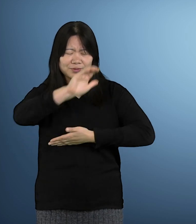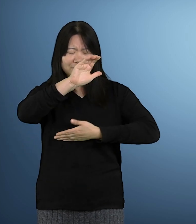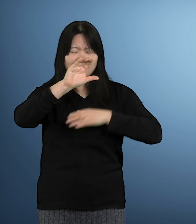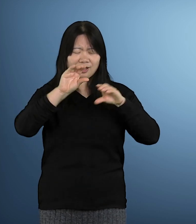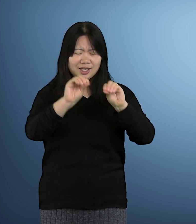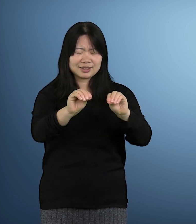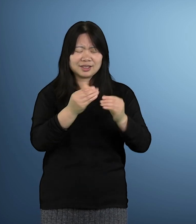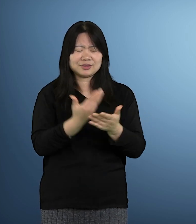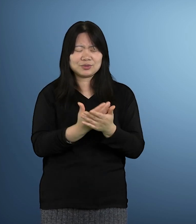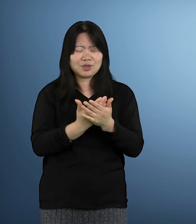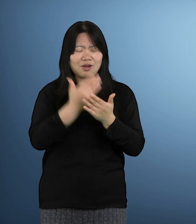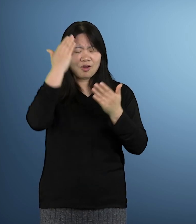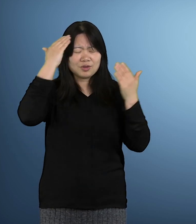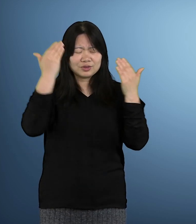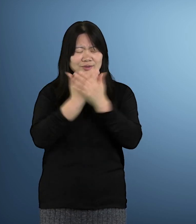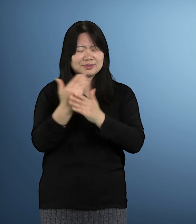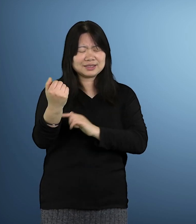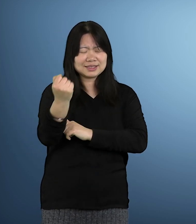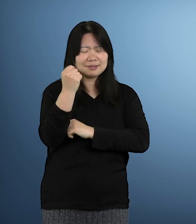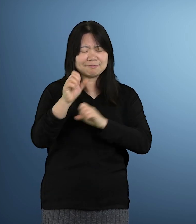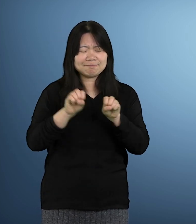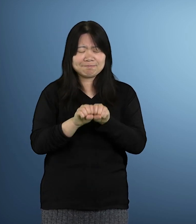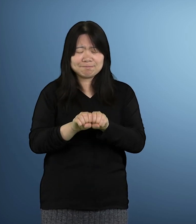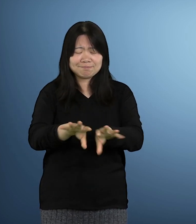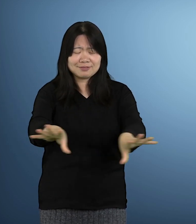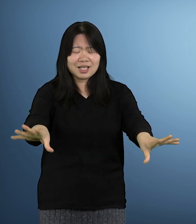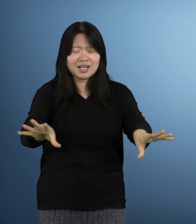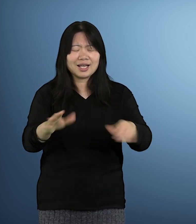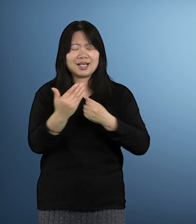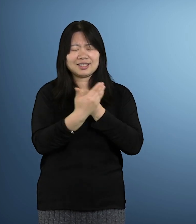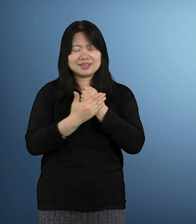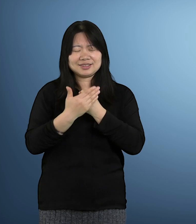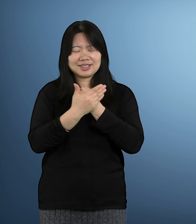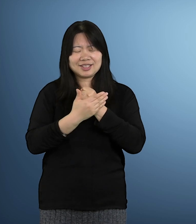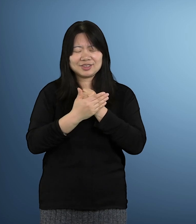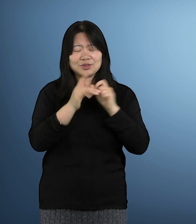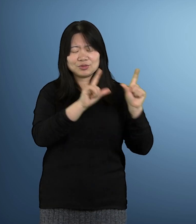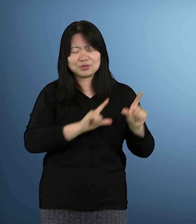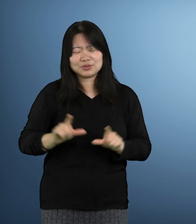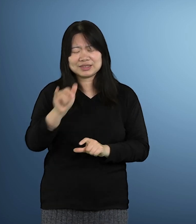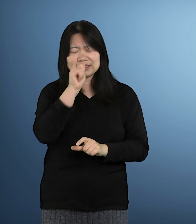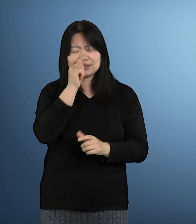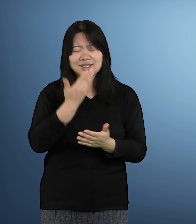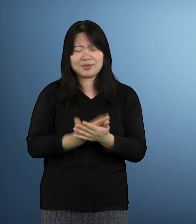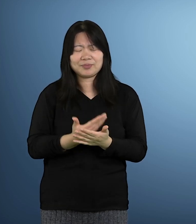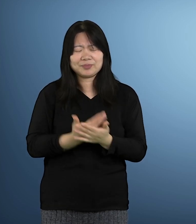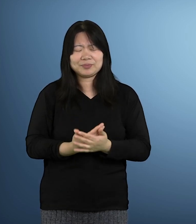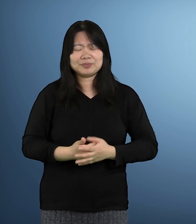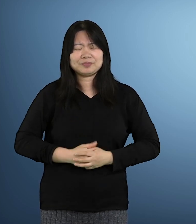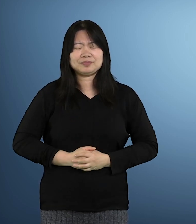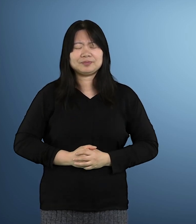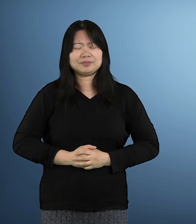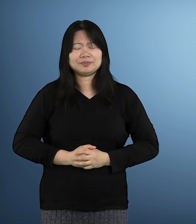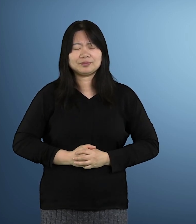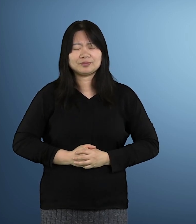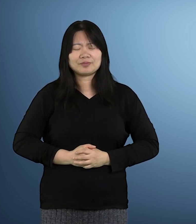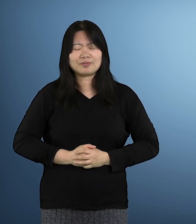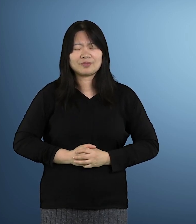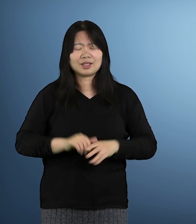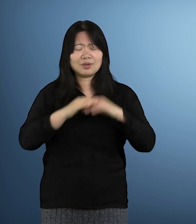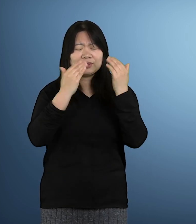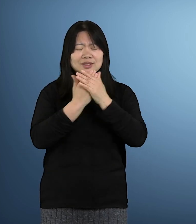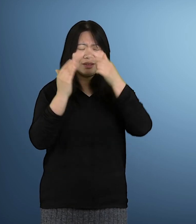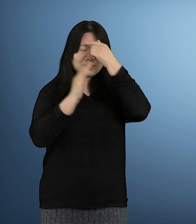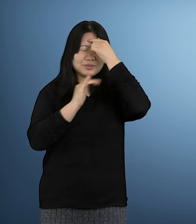하시고 어둠의 세력들이 흩어지는 은혜를 누리게 하여 주시옵기를 간절히 원합니다.